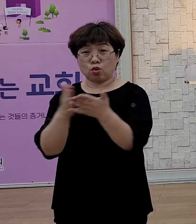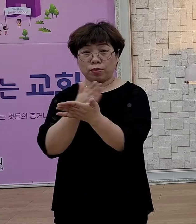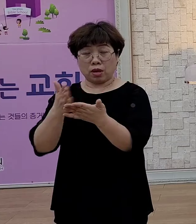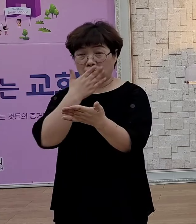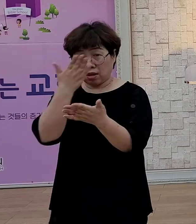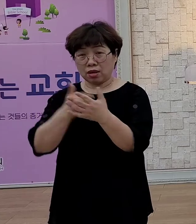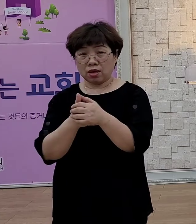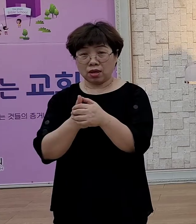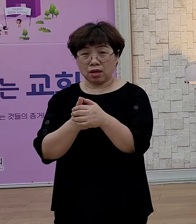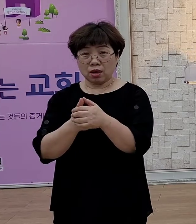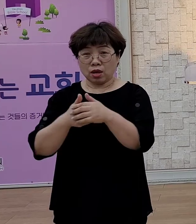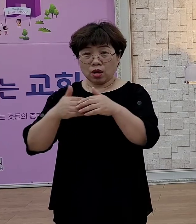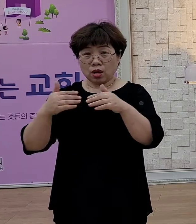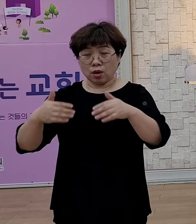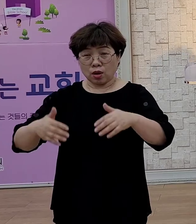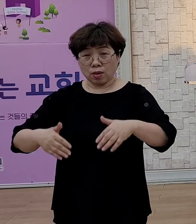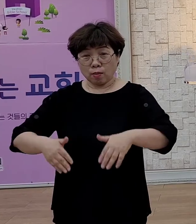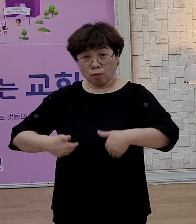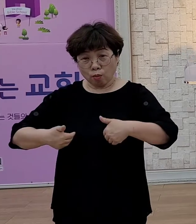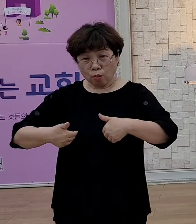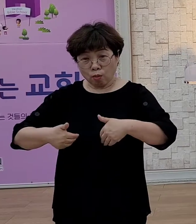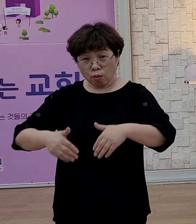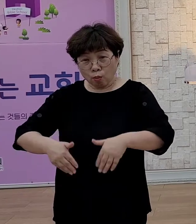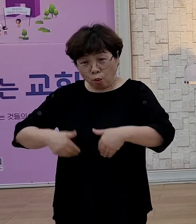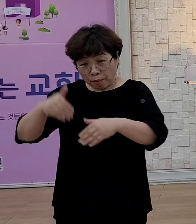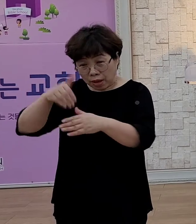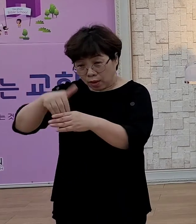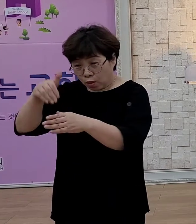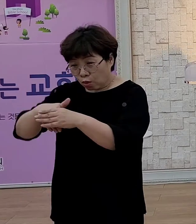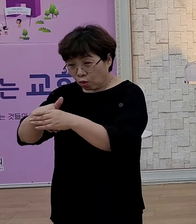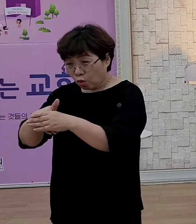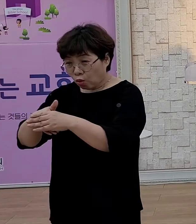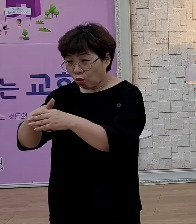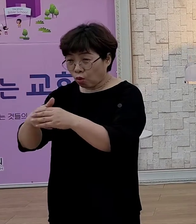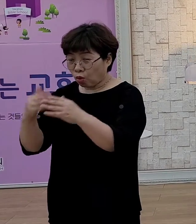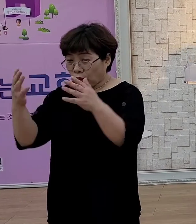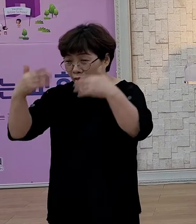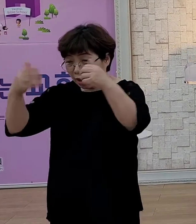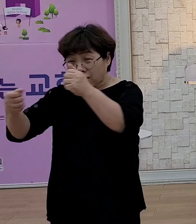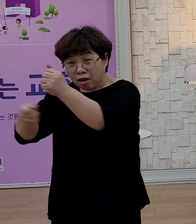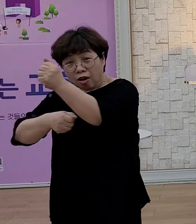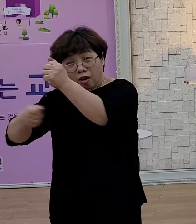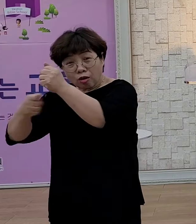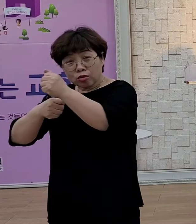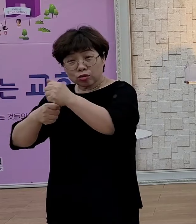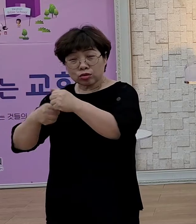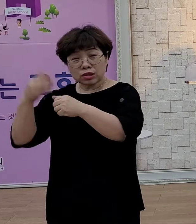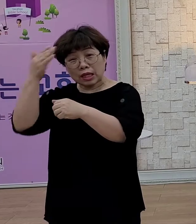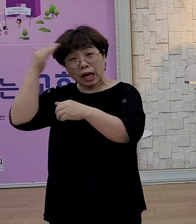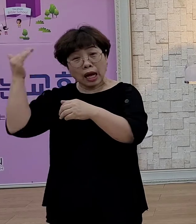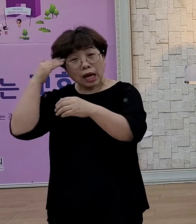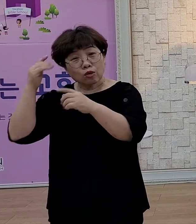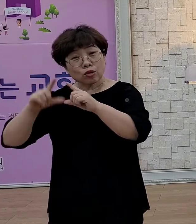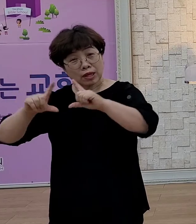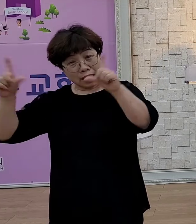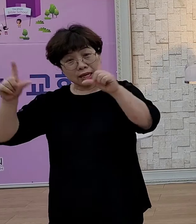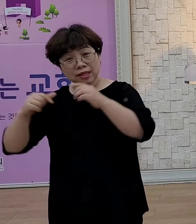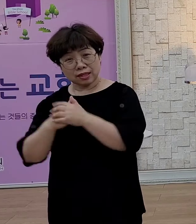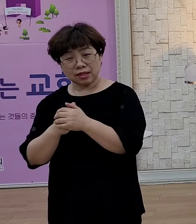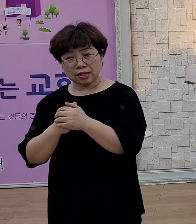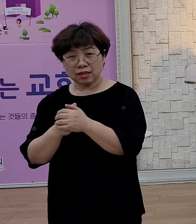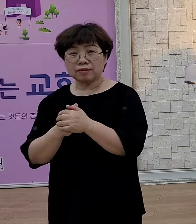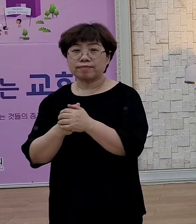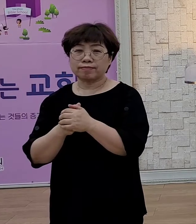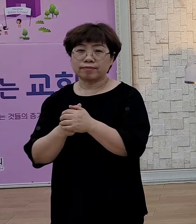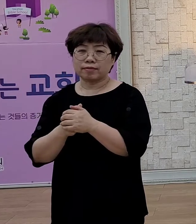이제 심어가지고 가을에 맺는, 그리고 여름에 장마도 있고 막 이렇게 참 봄, 여름, 가을에 딱 맞게 비가 오고